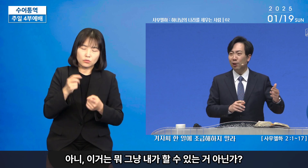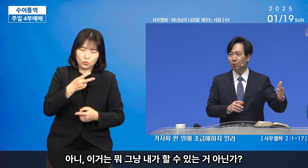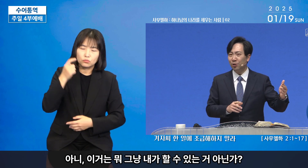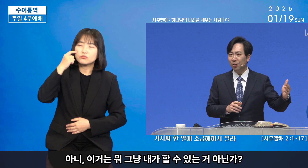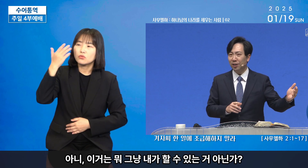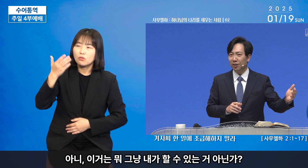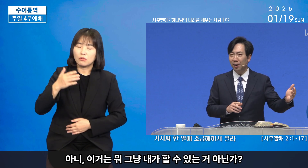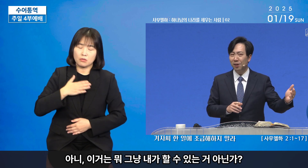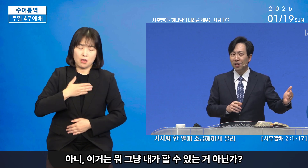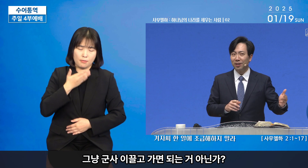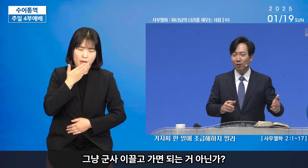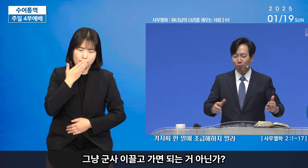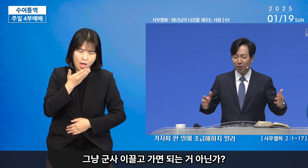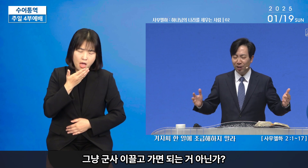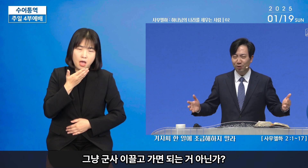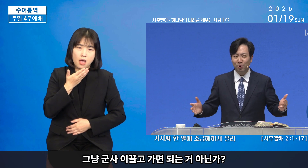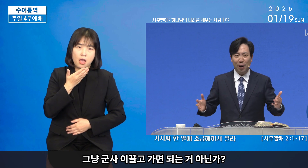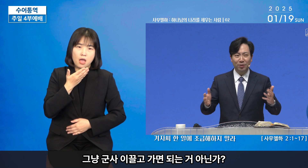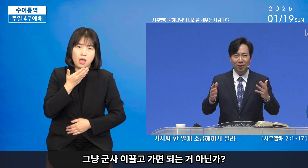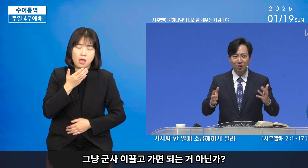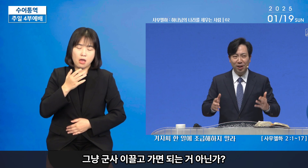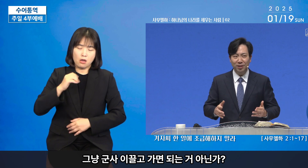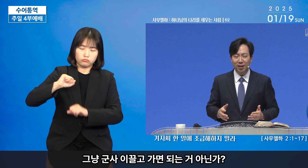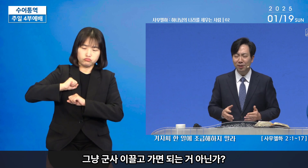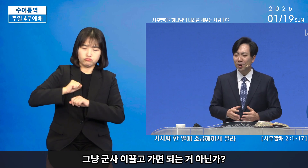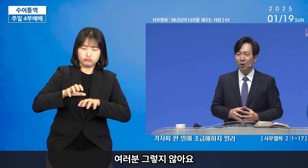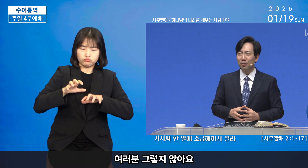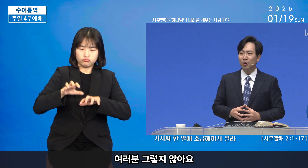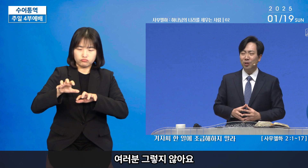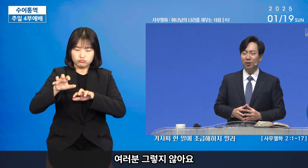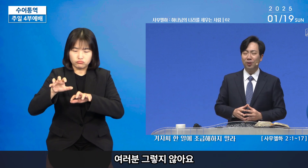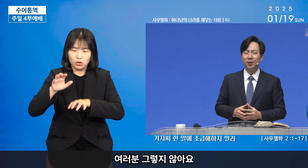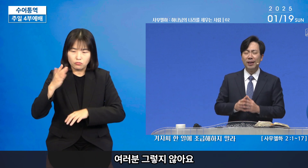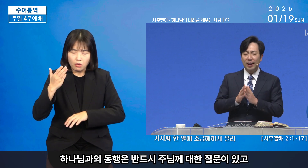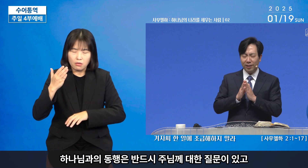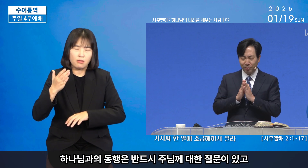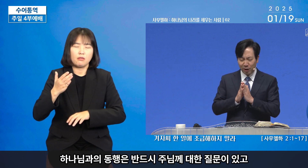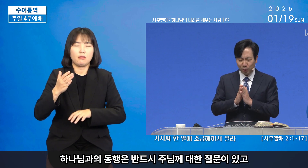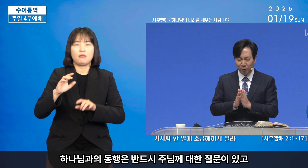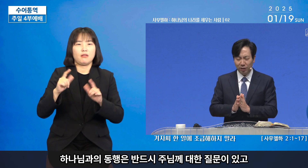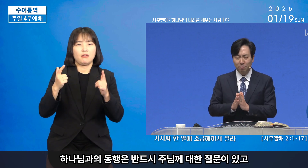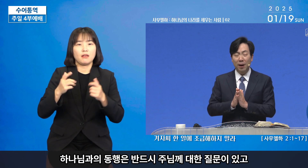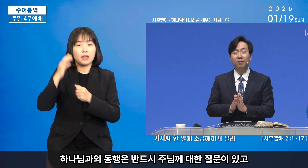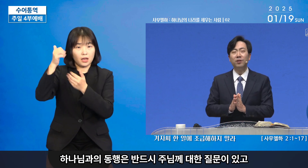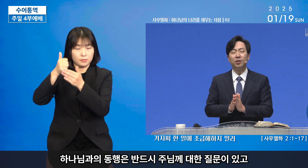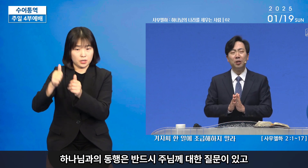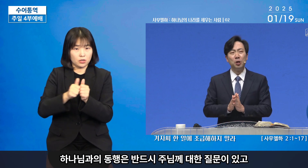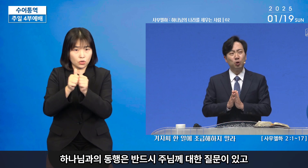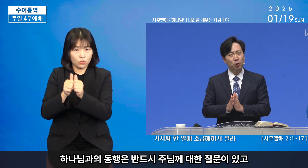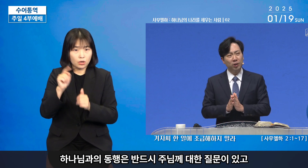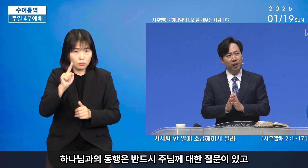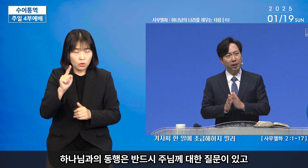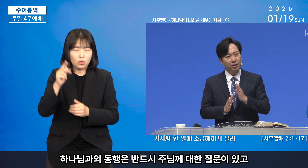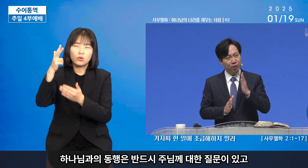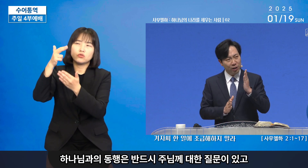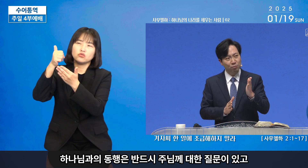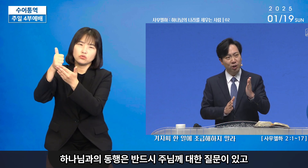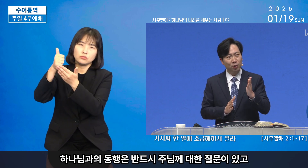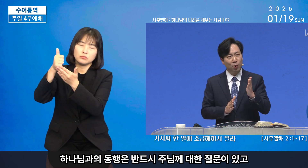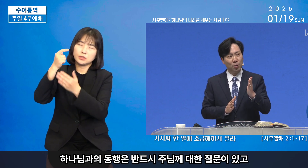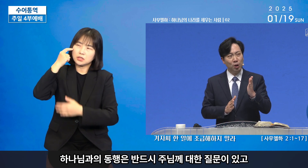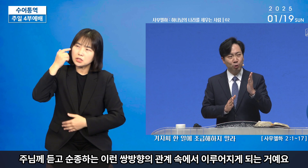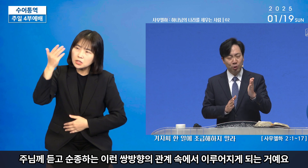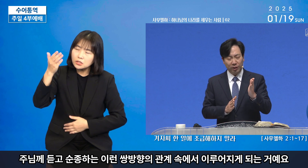그냥 내가 할 수 있는 거 아닌가? 그냥 군사 이끌고 가면 되는 거 아닌가? 여러분 그렇지 않아요. 하나님과의 동행은 반드시 주님께 대한